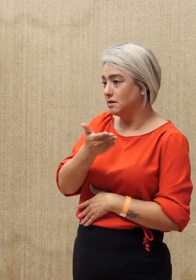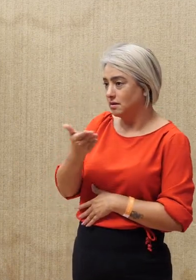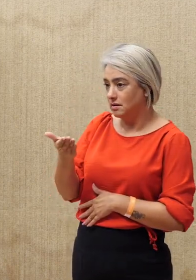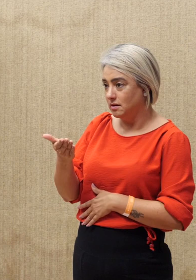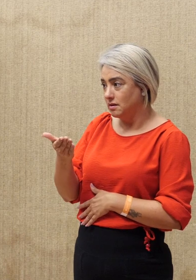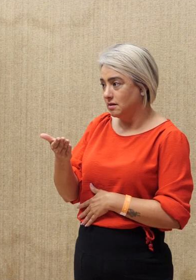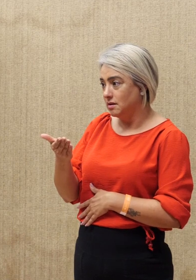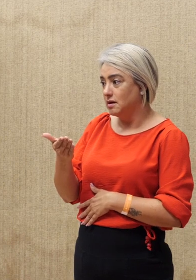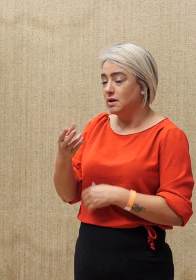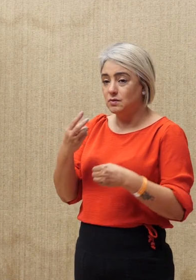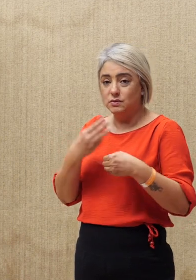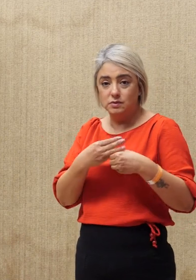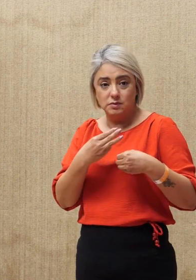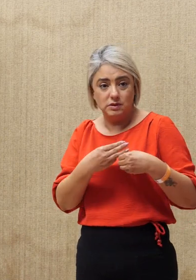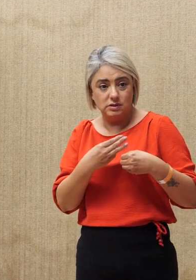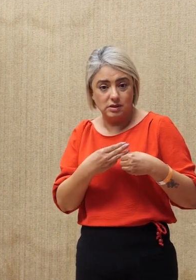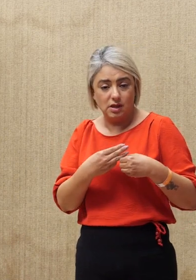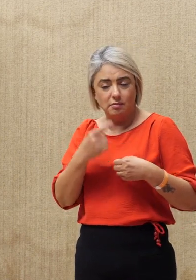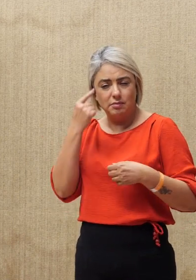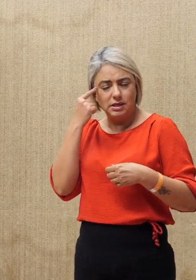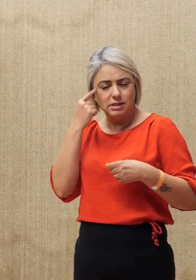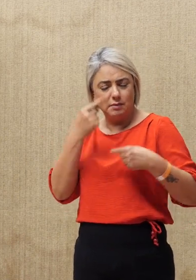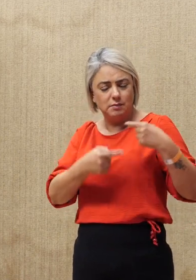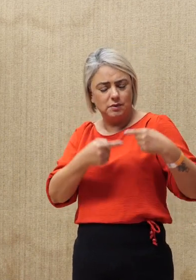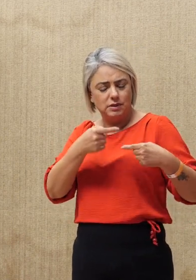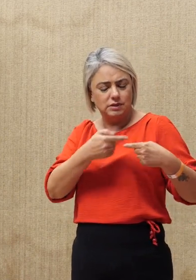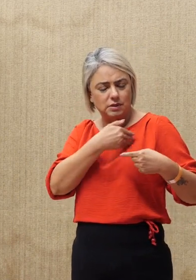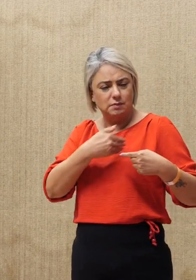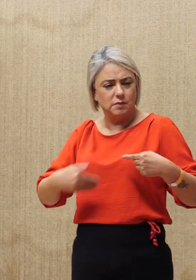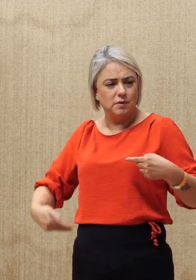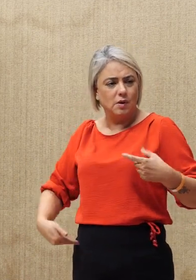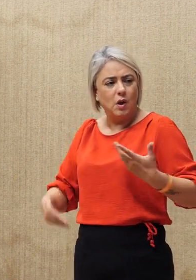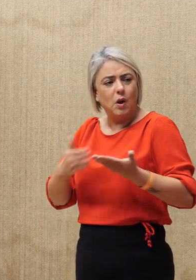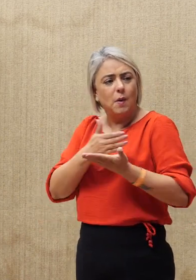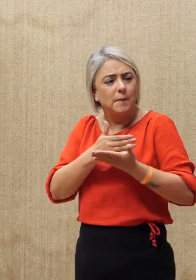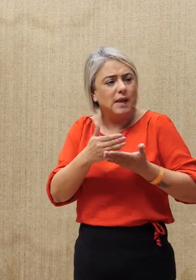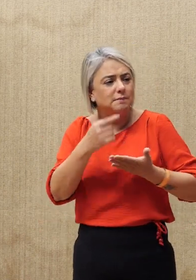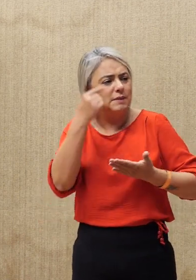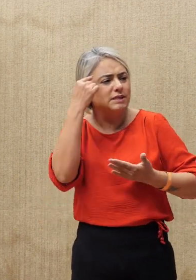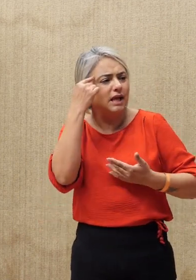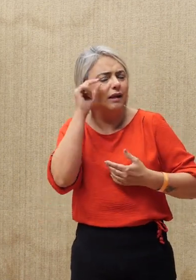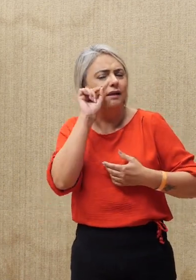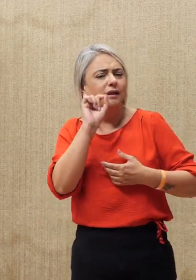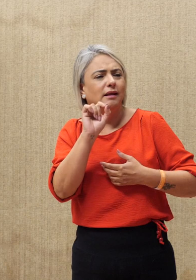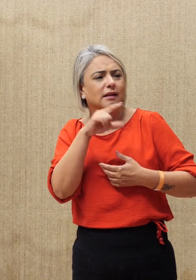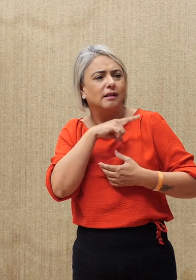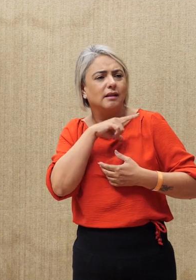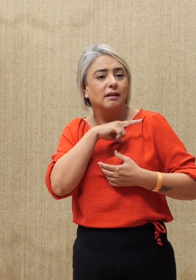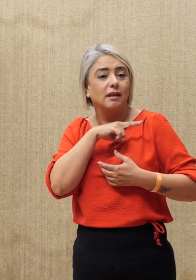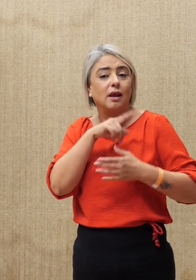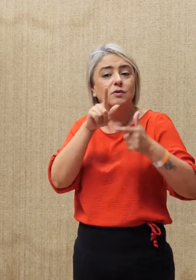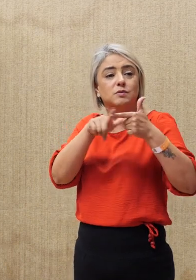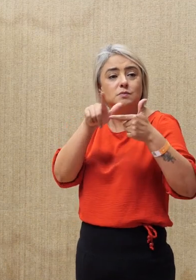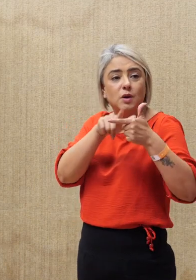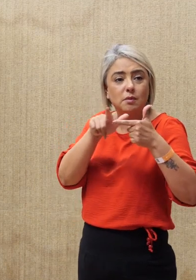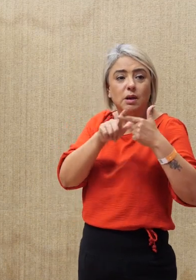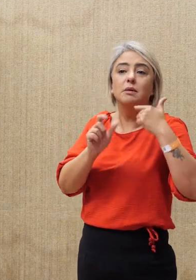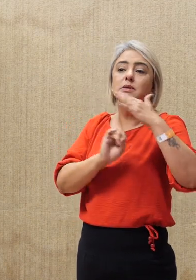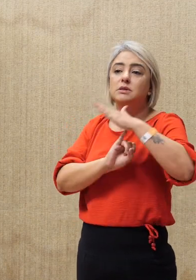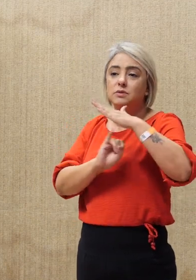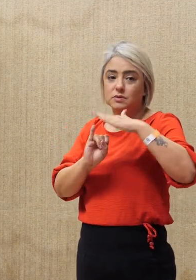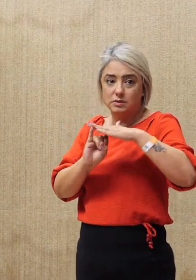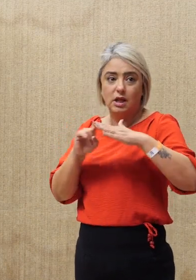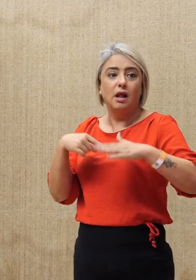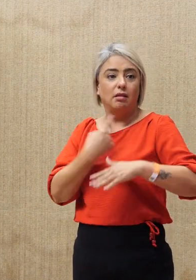vocês, principalmente lá nos municípios, quando forem pensar políticas públicas, comecem a pensar o seguinte: tem os problemas